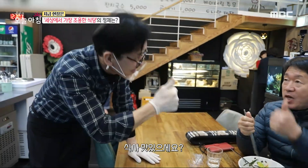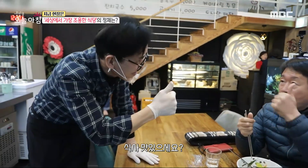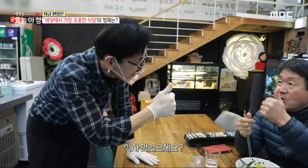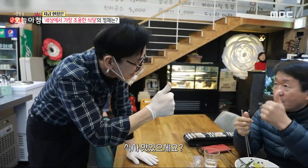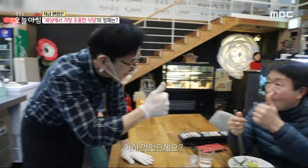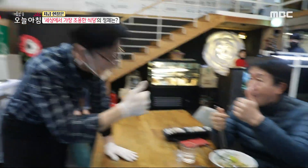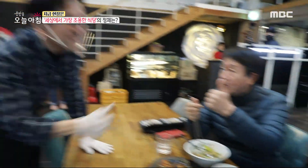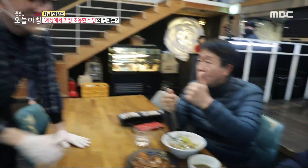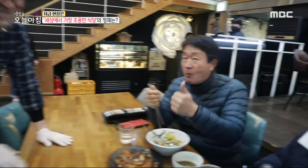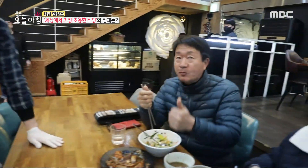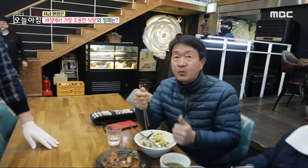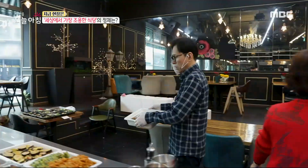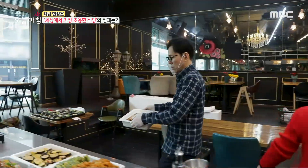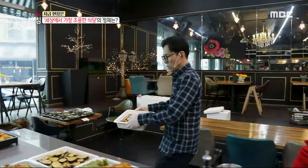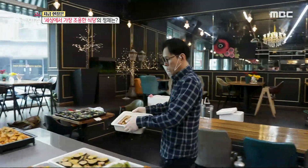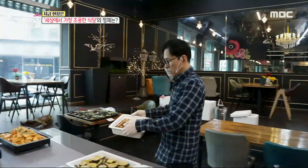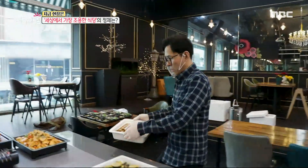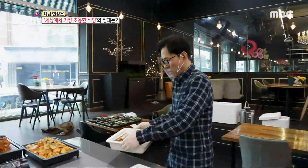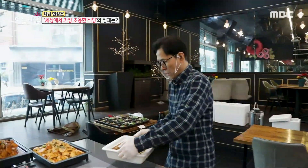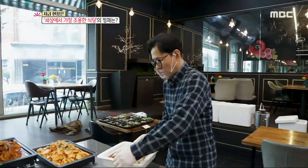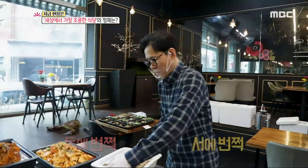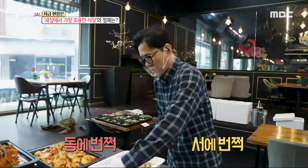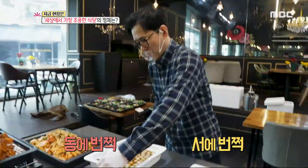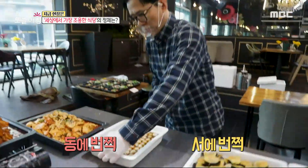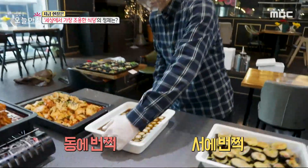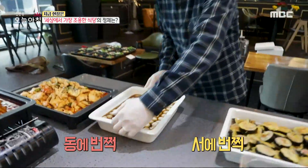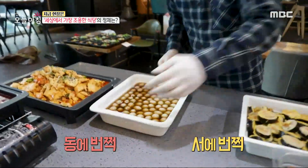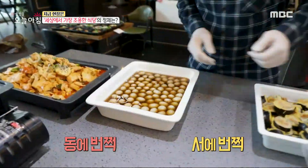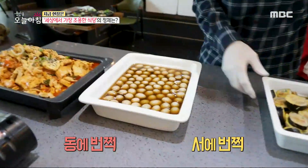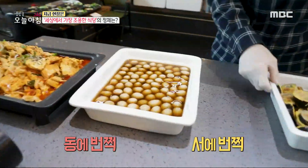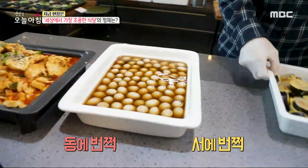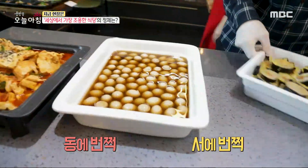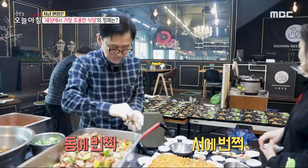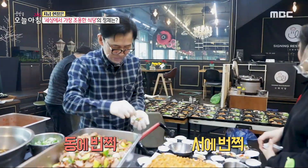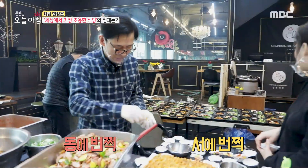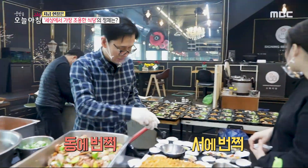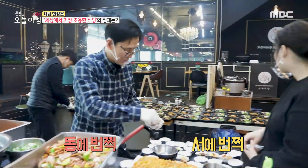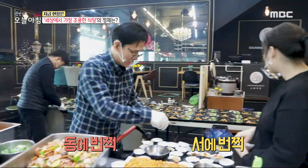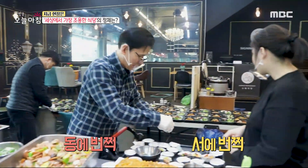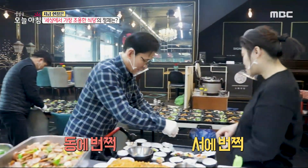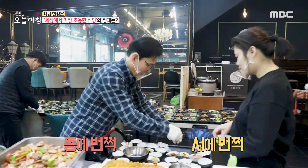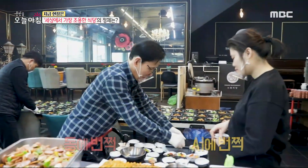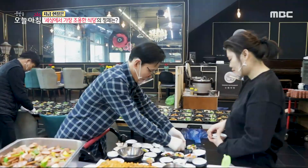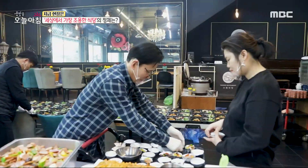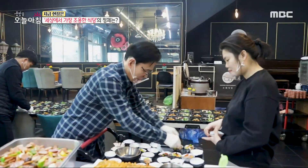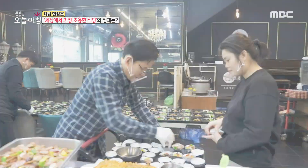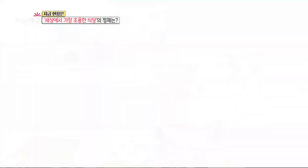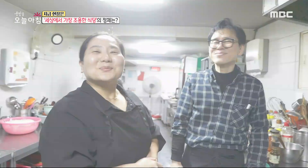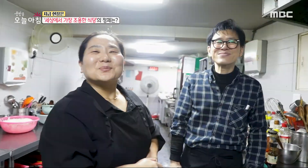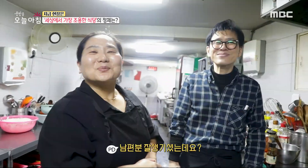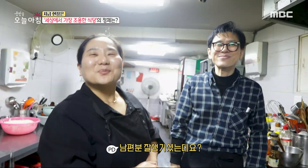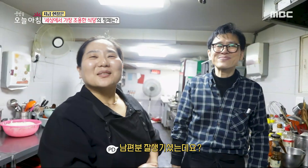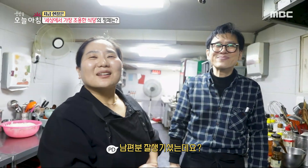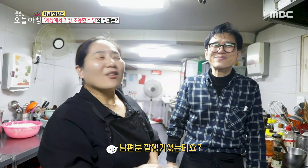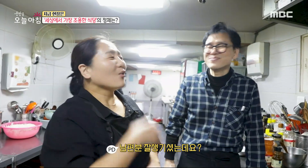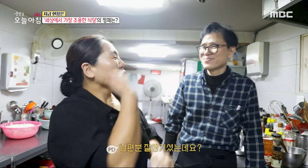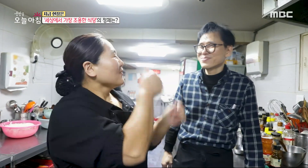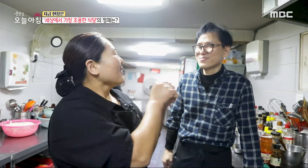까봉. 정말 동해 번쩍 서해 번쩍 자타공인 이 식당의 에이스랍니다. 잘 챙기는 하시는군요.